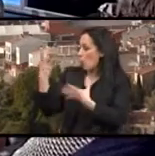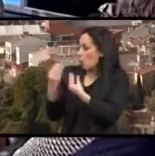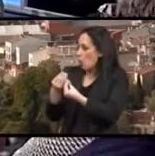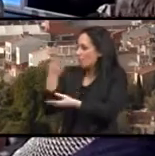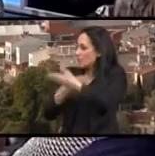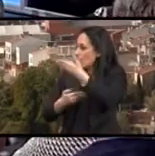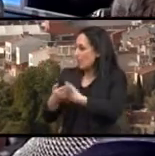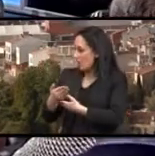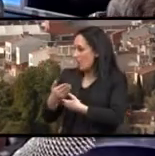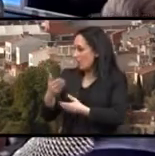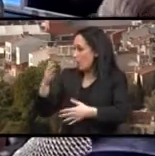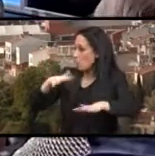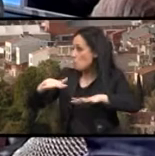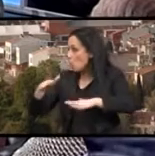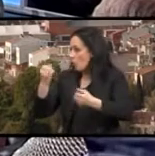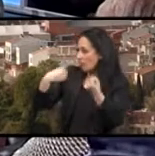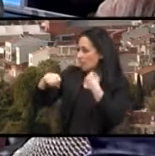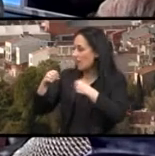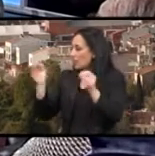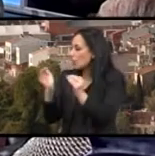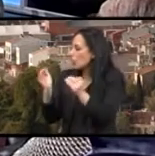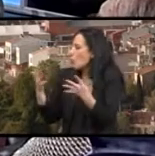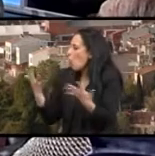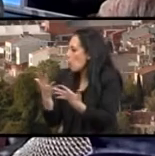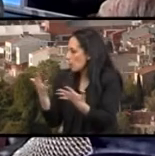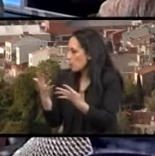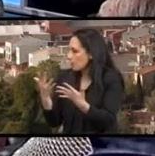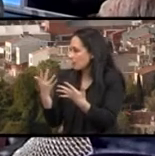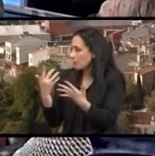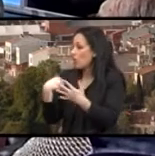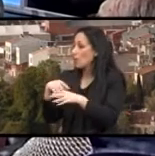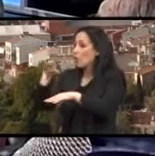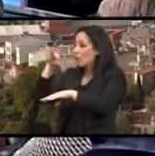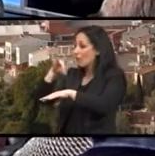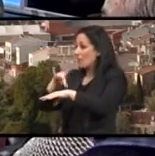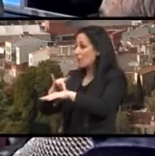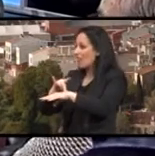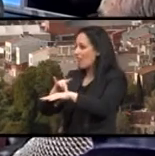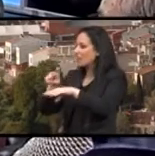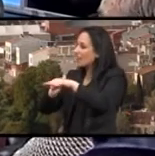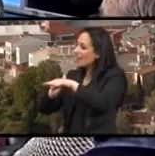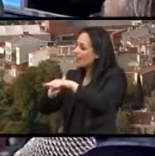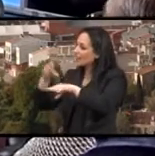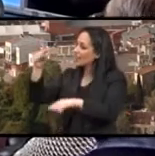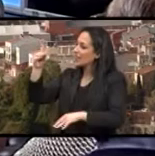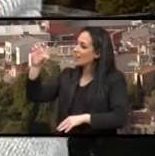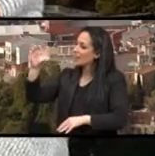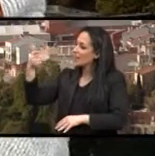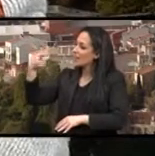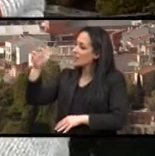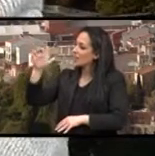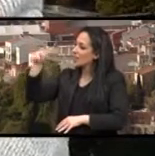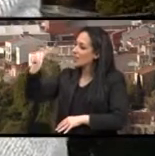Per exemple, la meva malaltia és degenerativa, no? Llavors, jo no estava